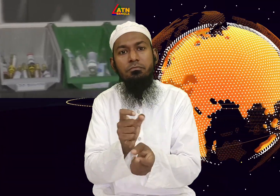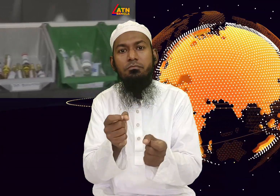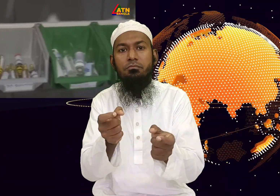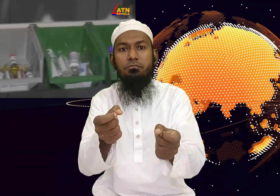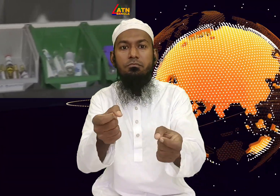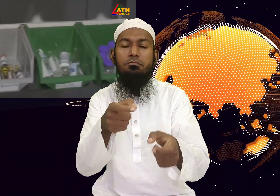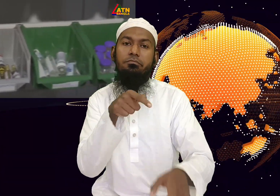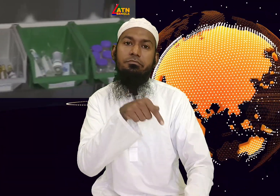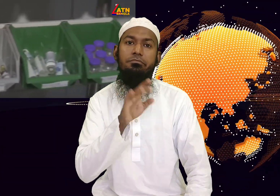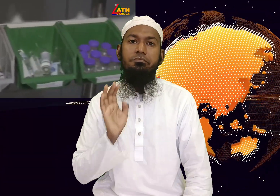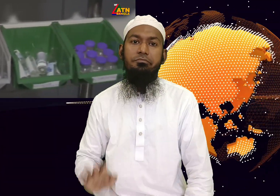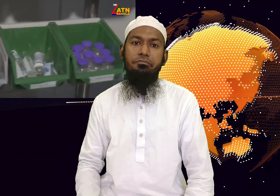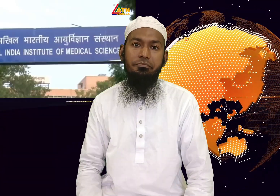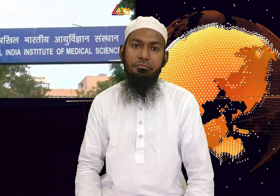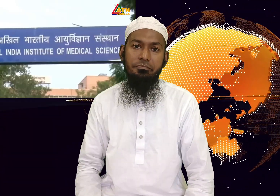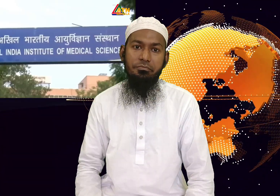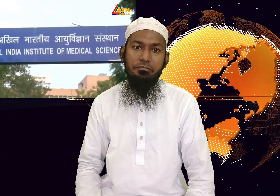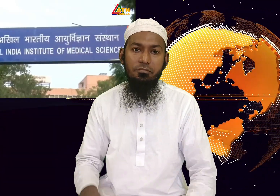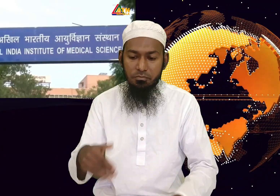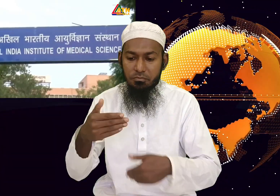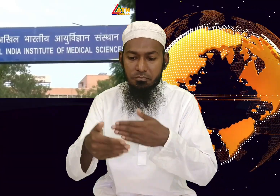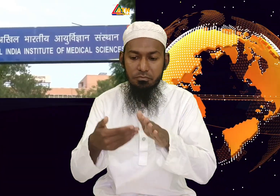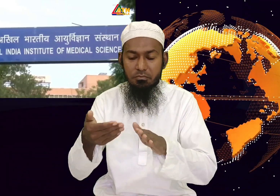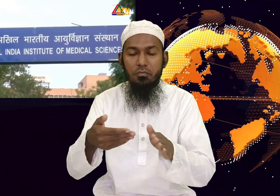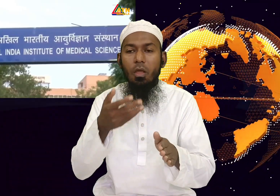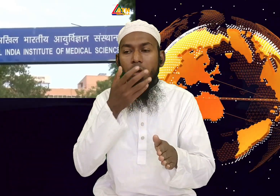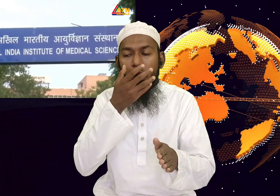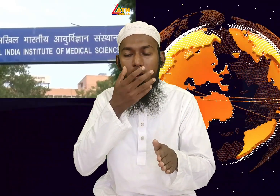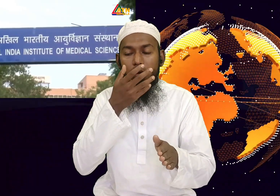চিকিৎসাধীন অবস্থায় তিনি মারা যান।